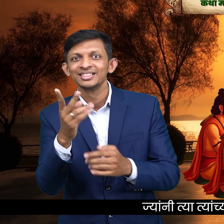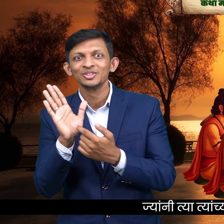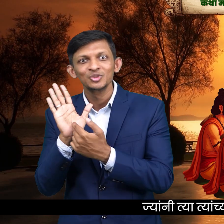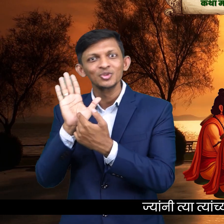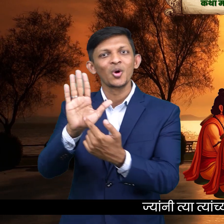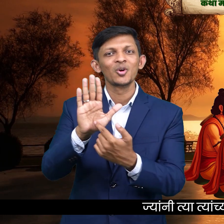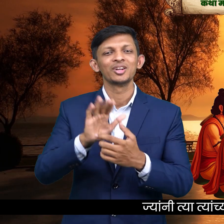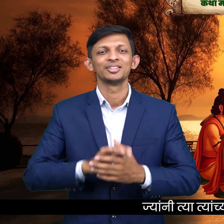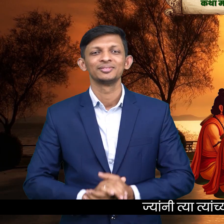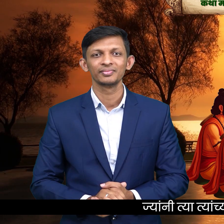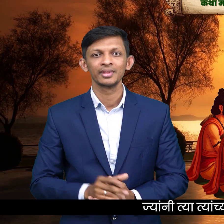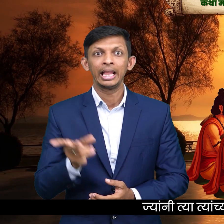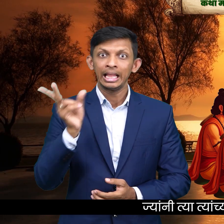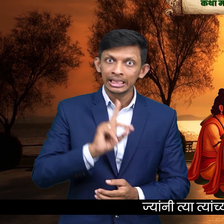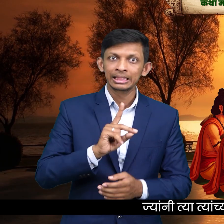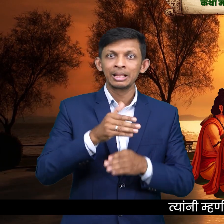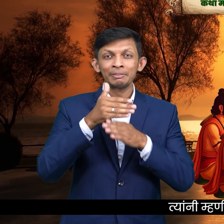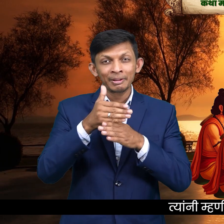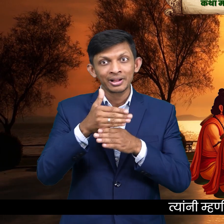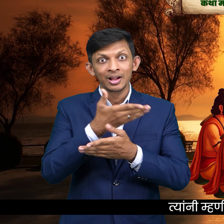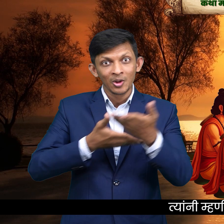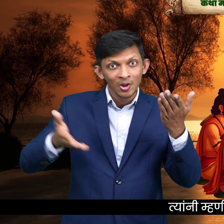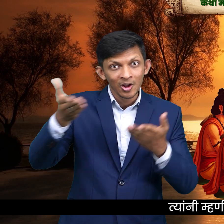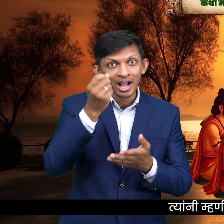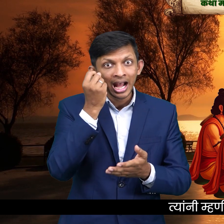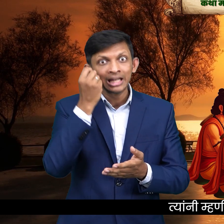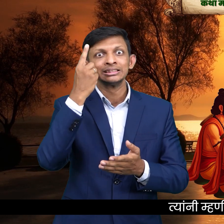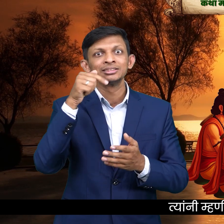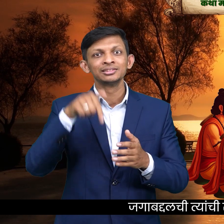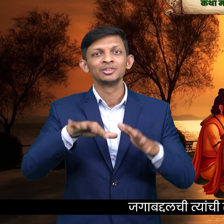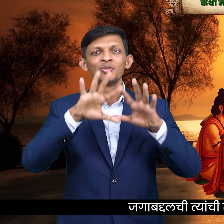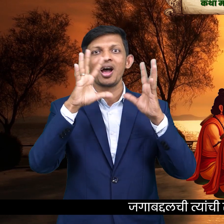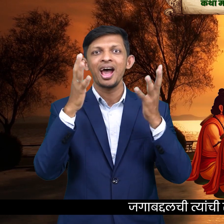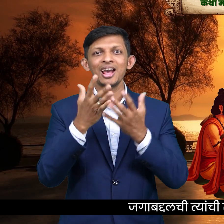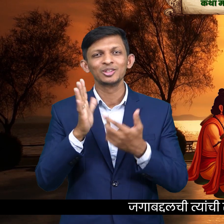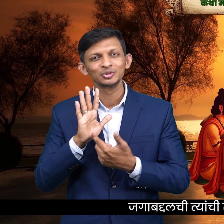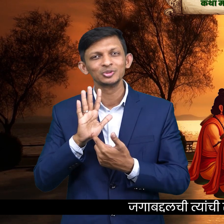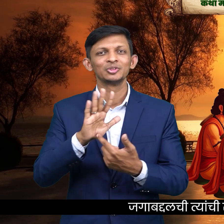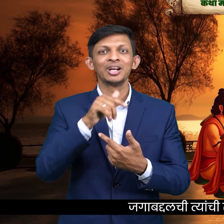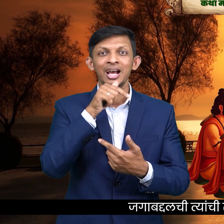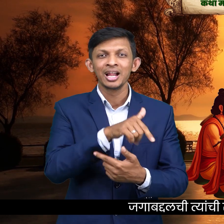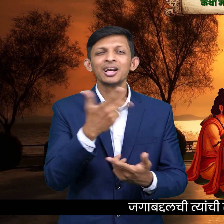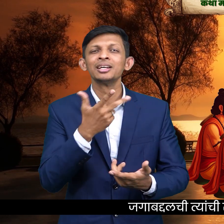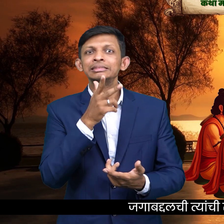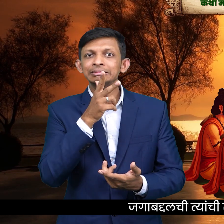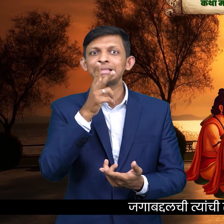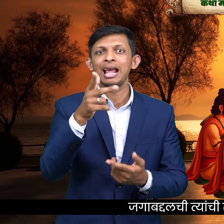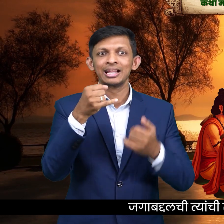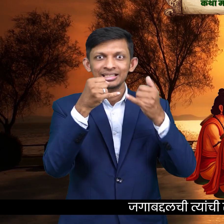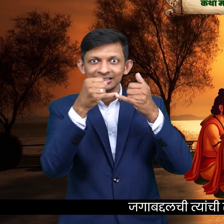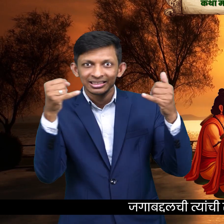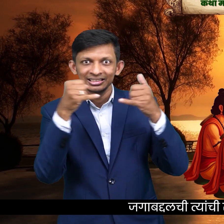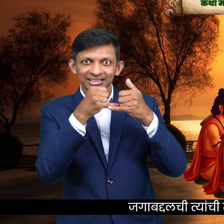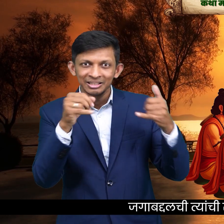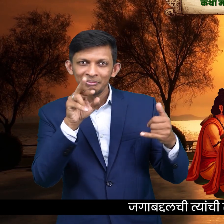त्यांनी त्यांच्या मुलांना सांगितल्या. त्यांनी म्हणी आणि म्हणींद्वारे जगाबद्दलची त्यांची समज देखील शेअर केली.